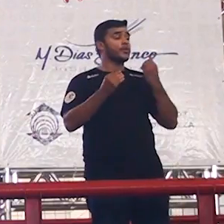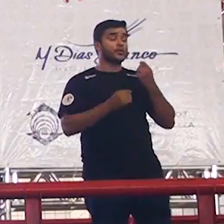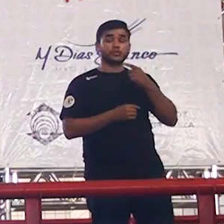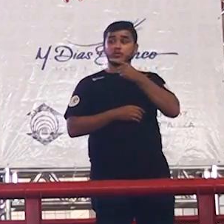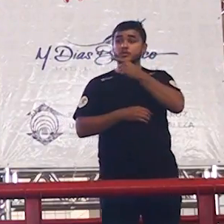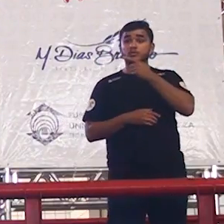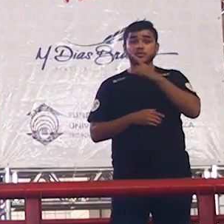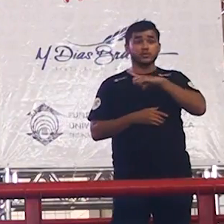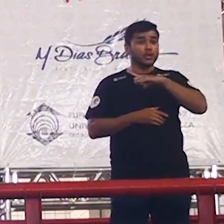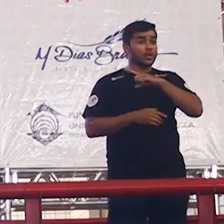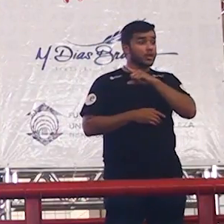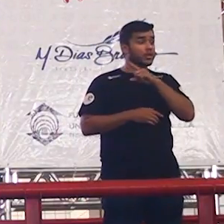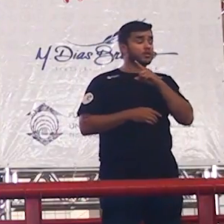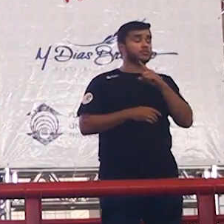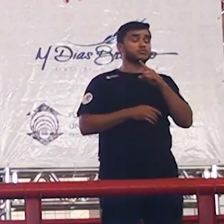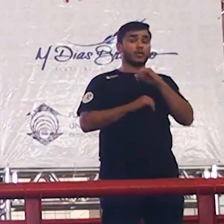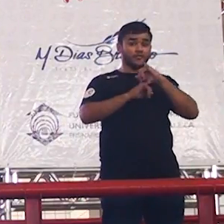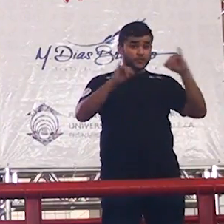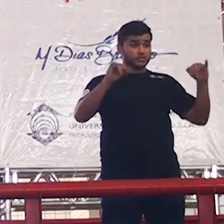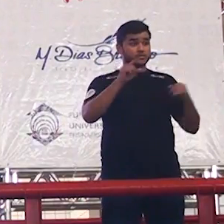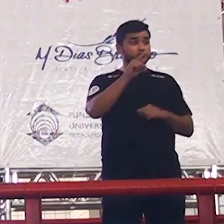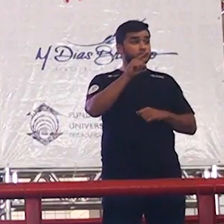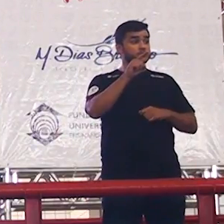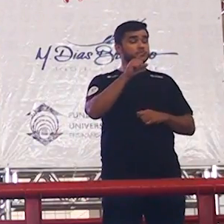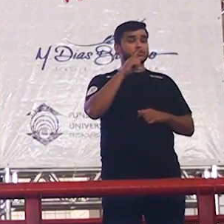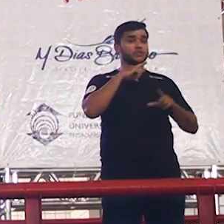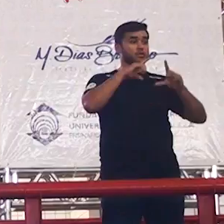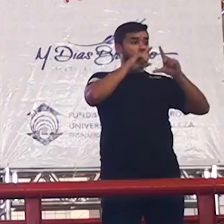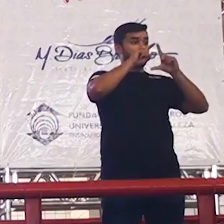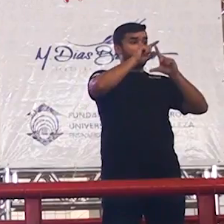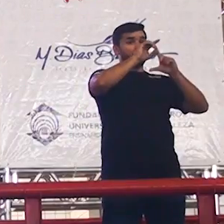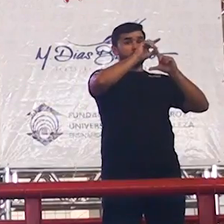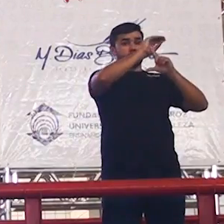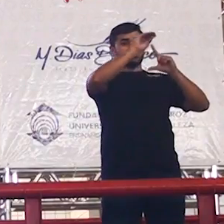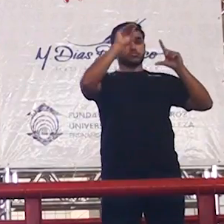Sempre que eu tenho um polígono regular,